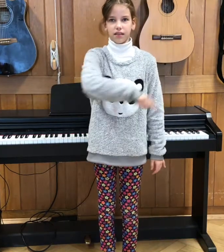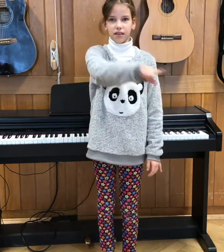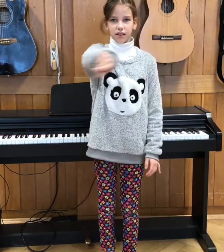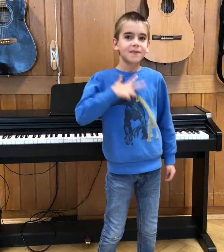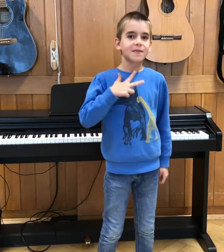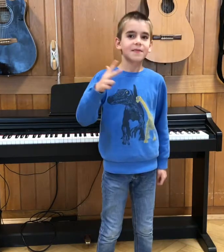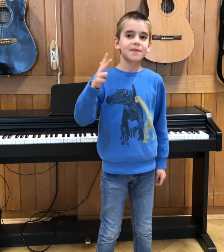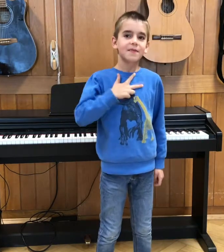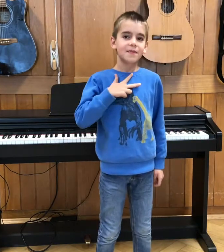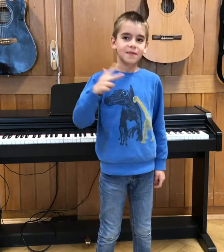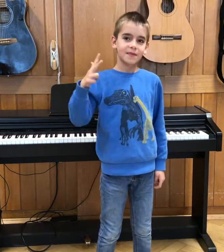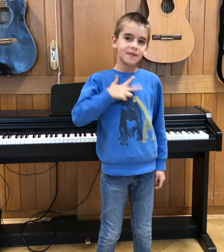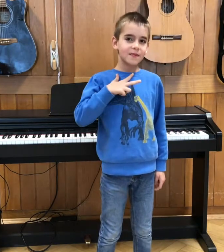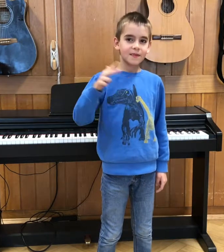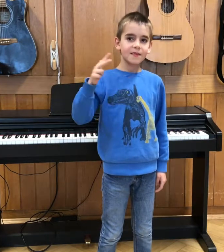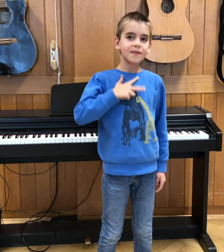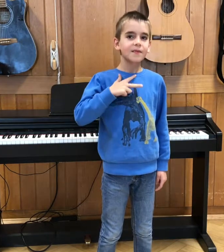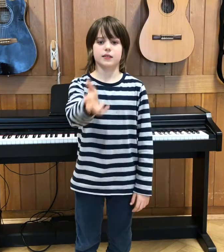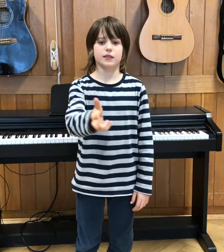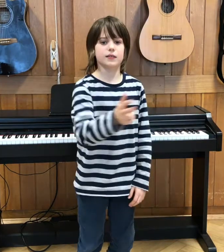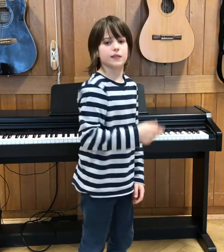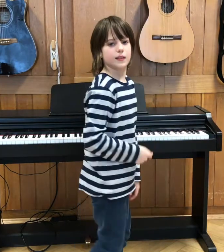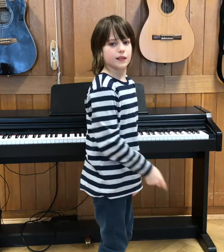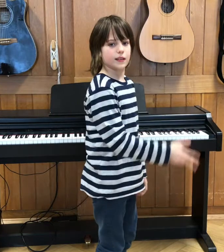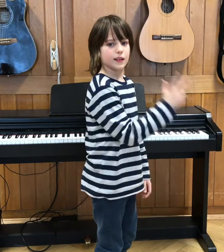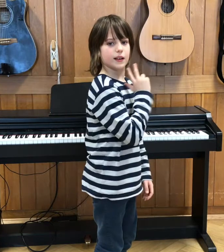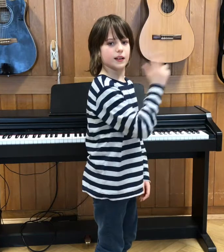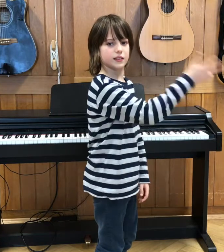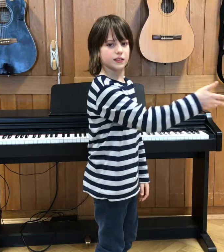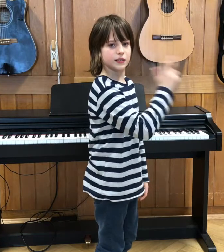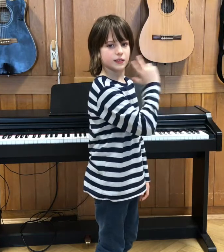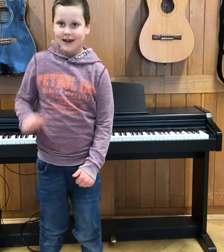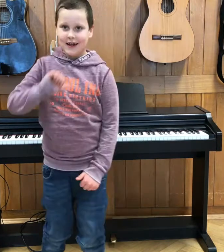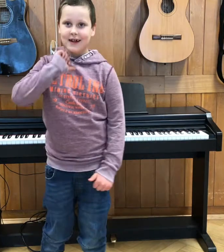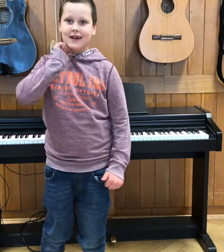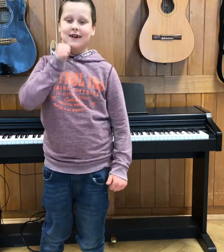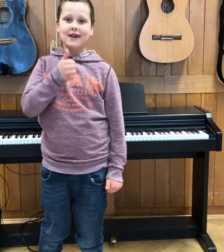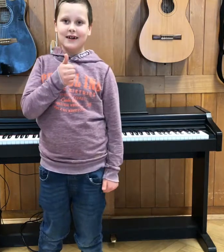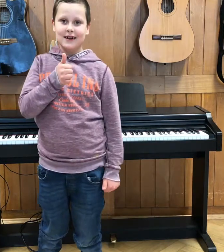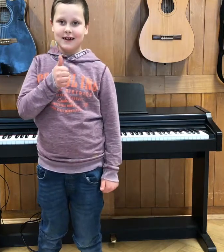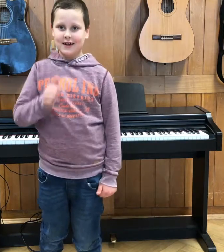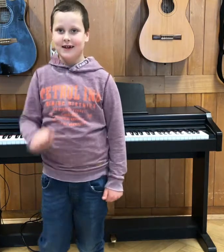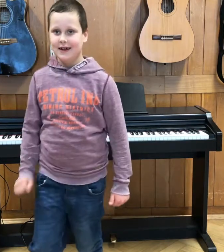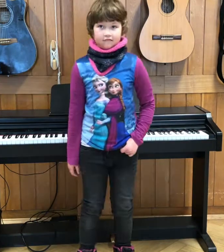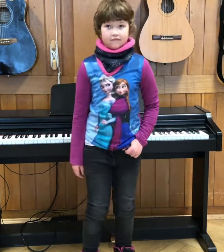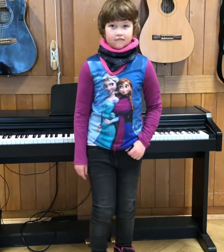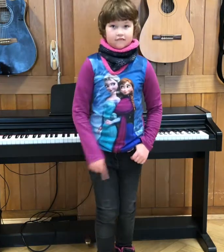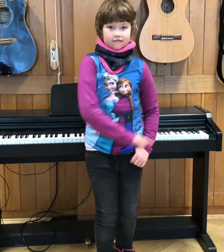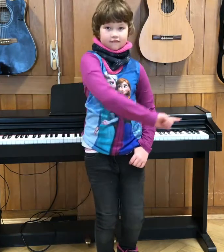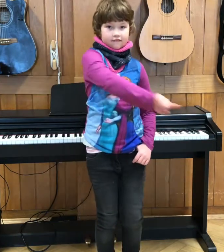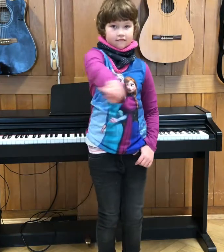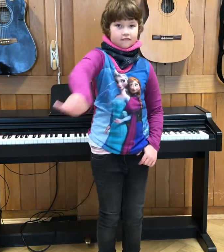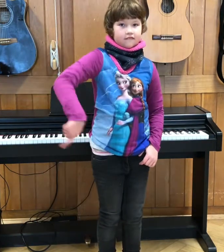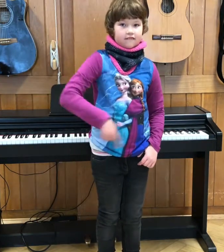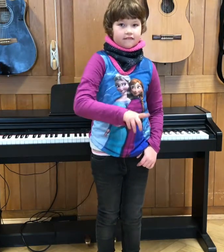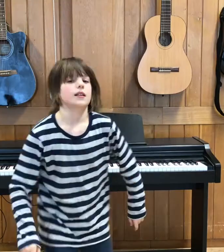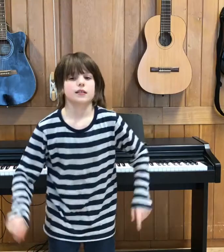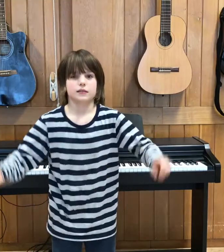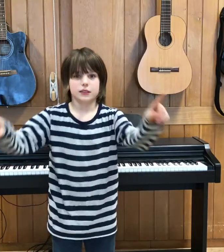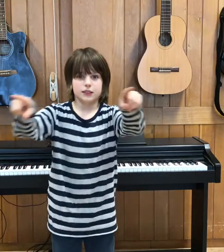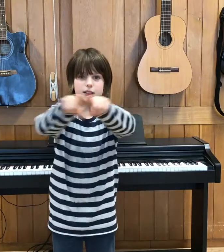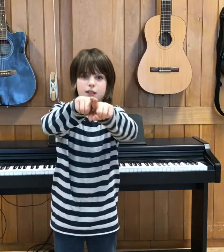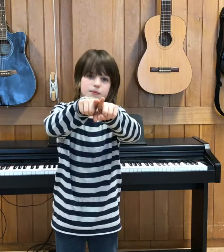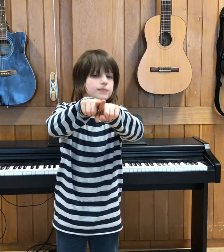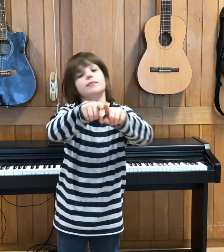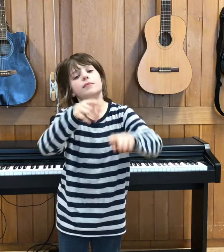Wir haben uns mal geschworen Ey, wir warten nie auf morgen Wir